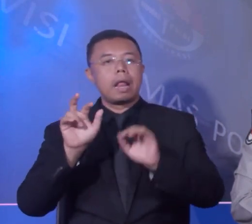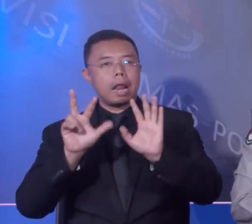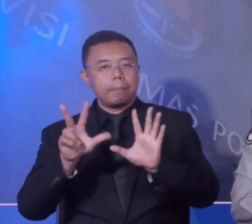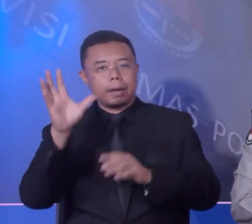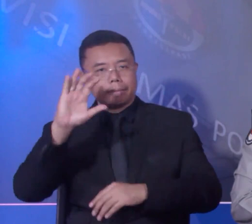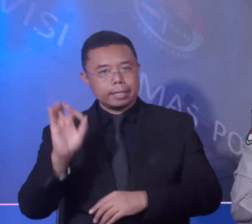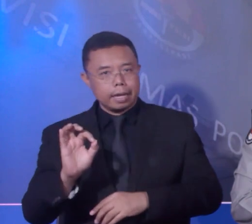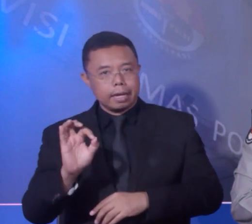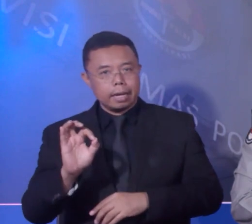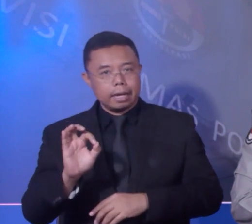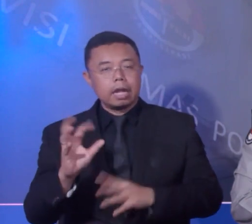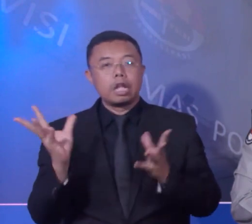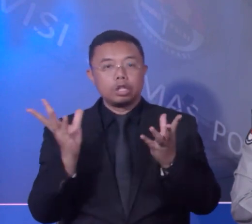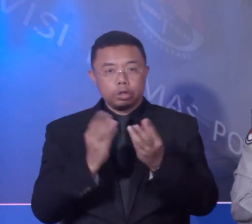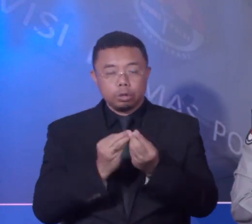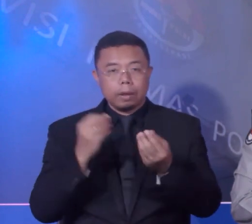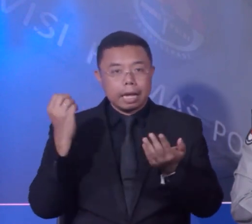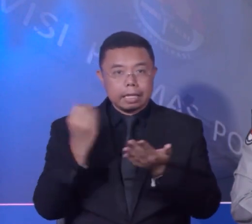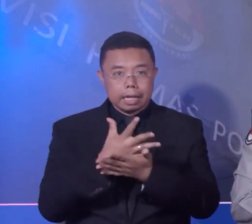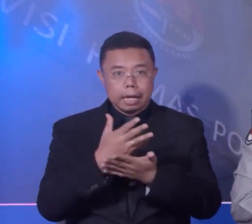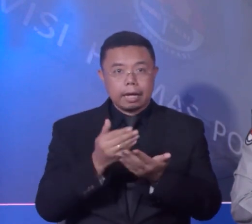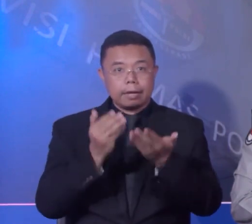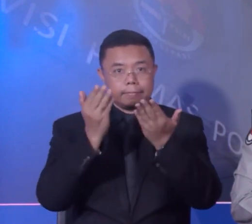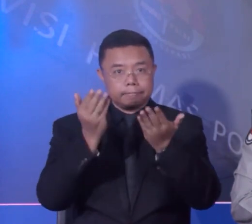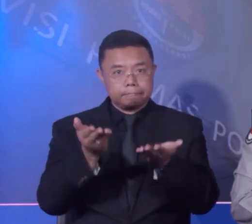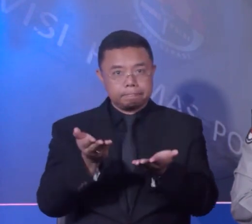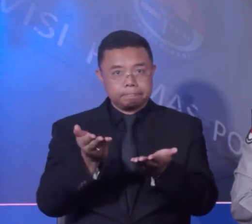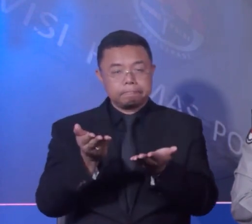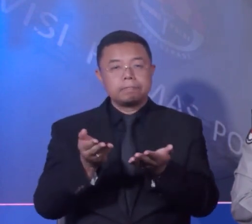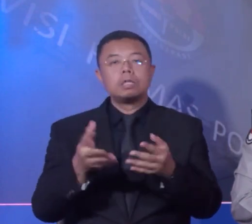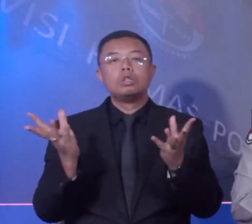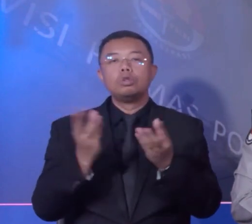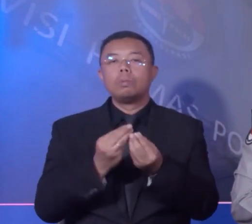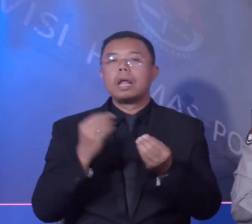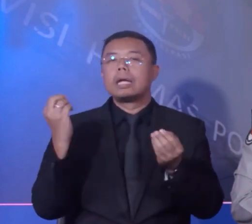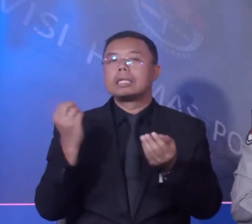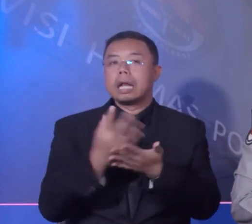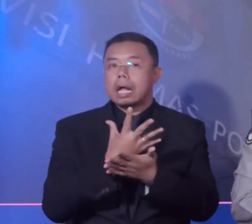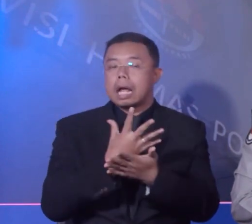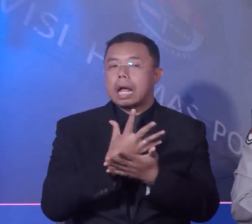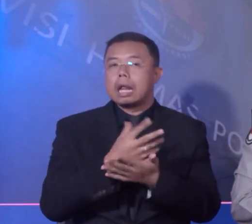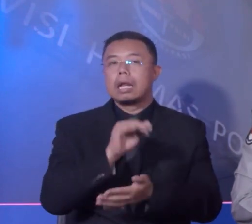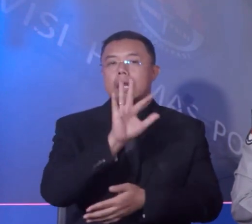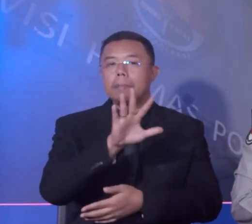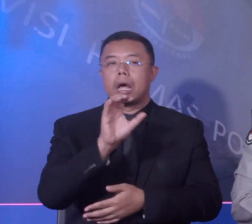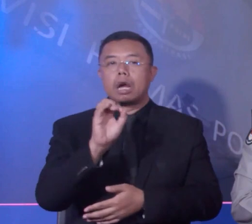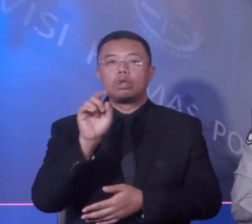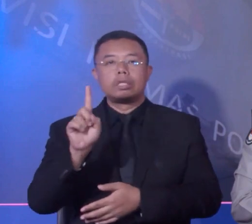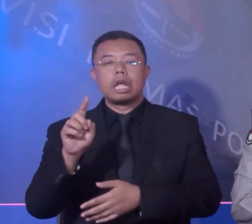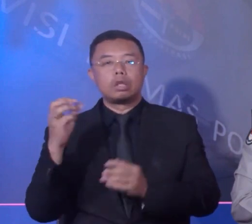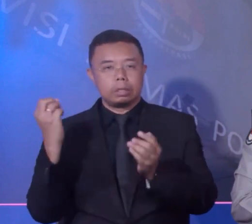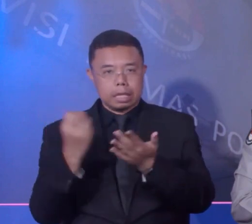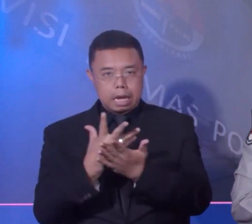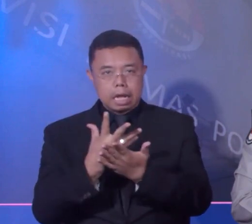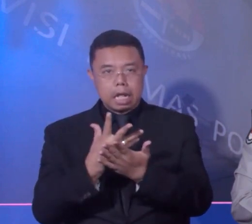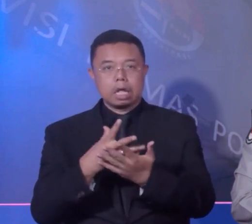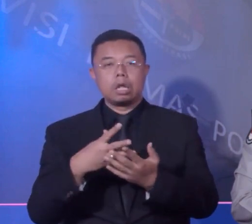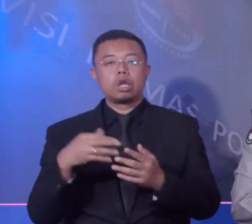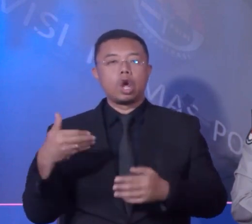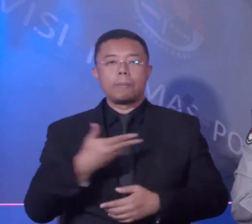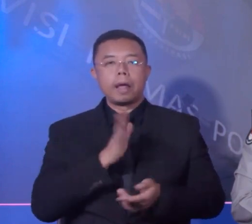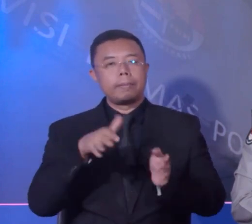8,58% dengan rincian sebagai berikut Jumlah kecelakaan 51 kejadian